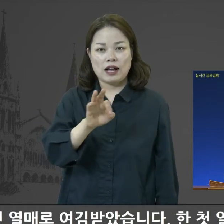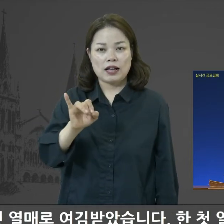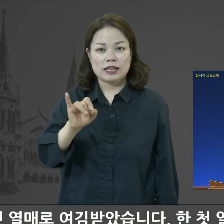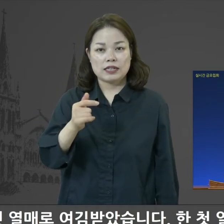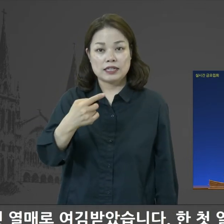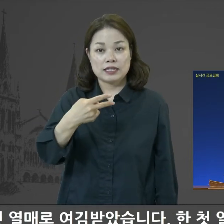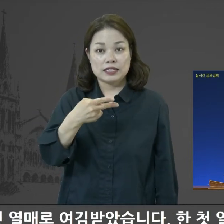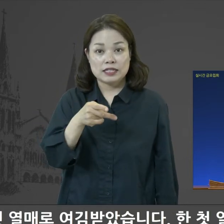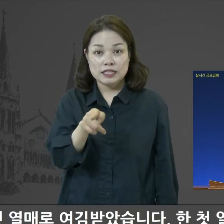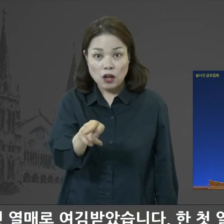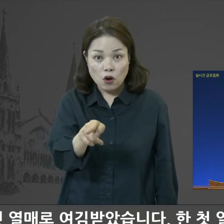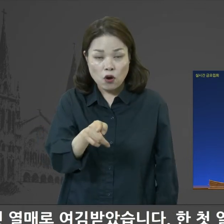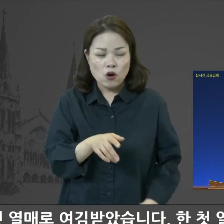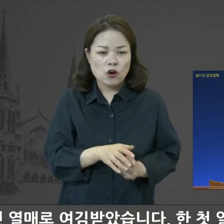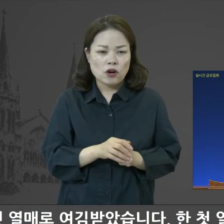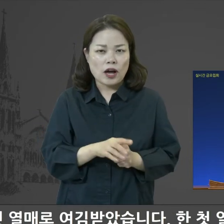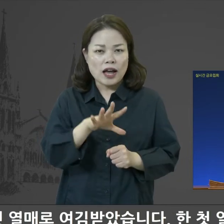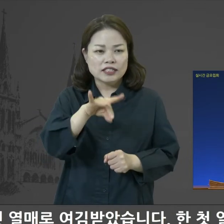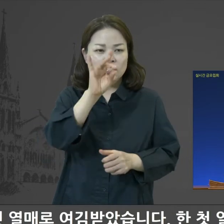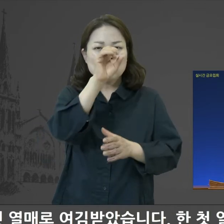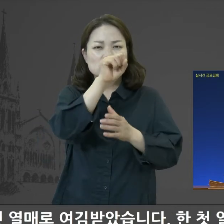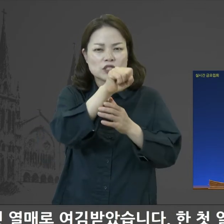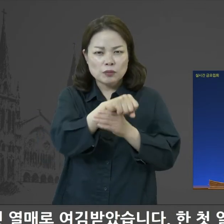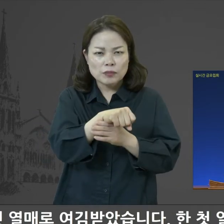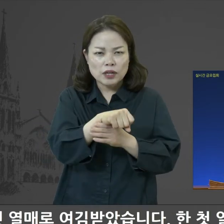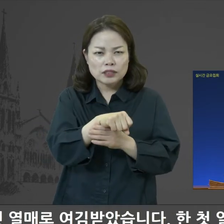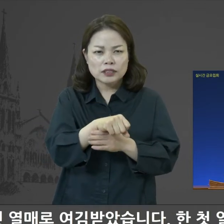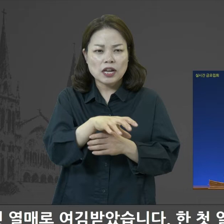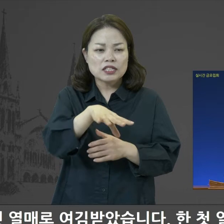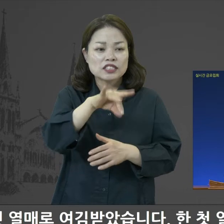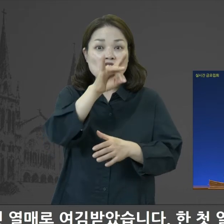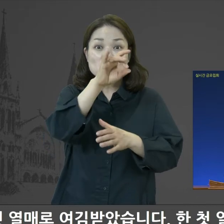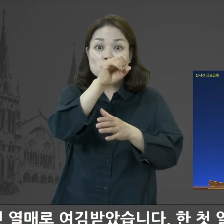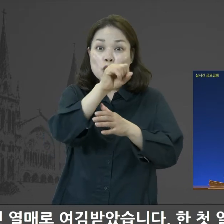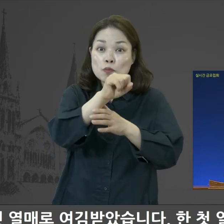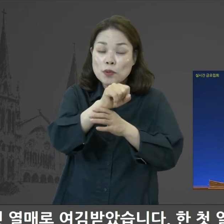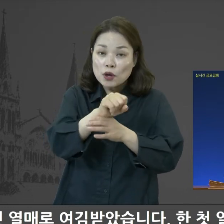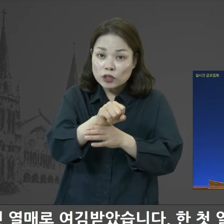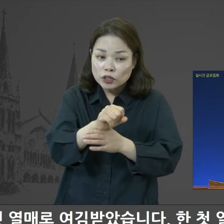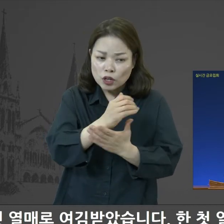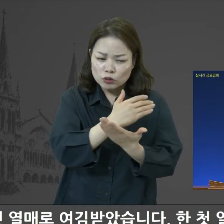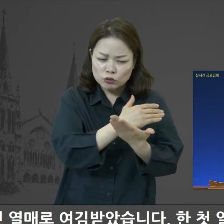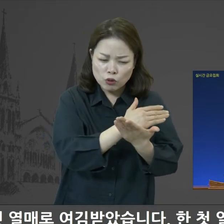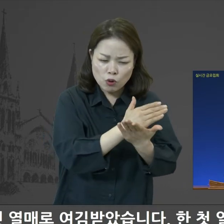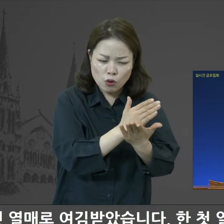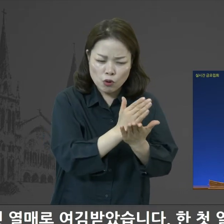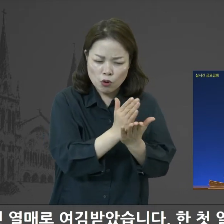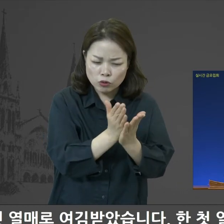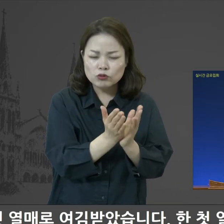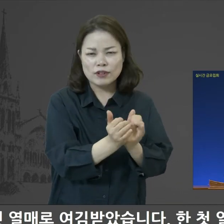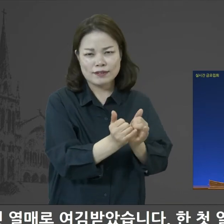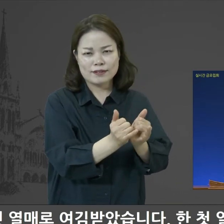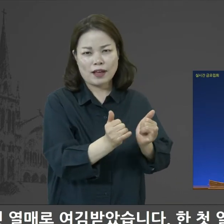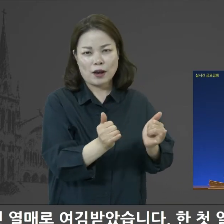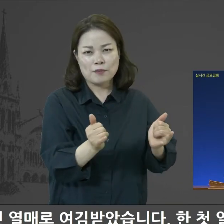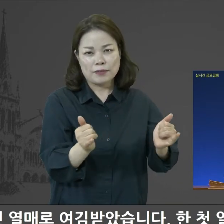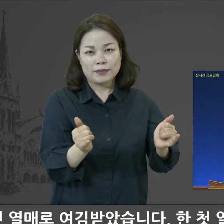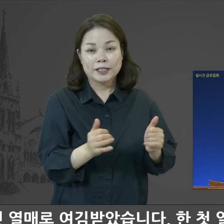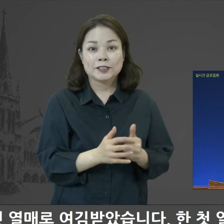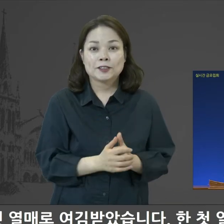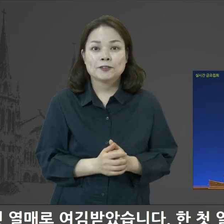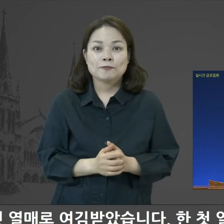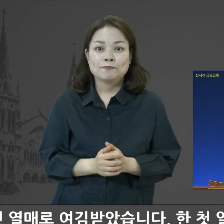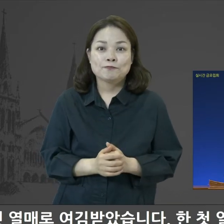이 한 첫 열매가 첫 열매가 되는 그런 종류의 사람들이다, 이렇게 표현하는